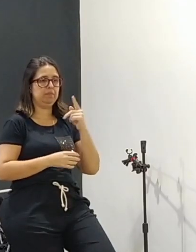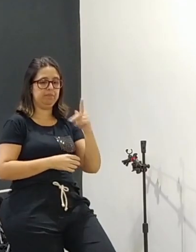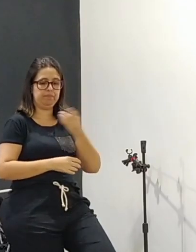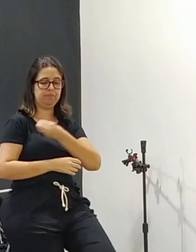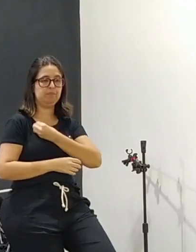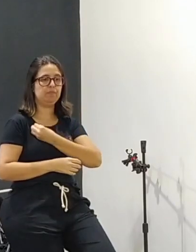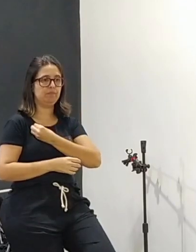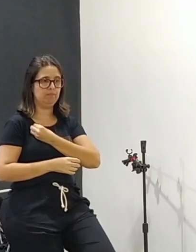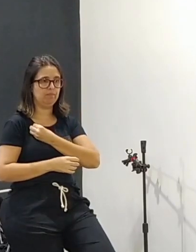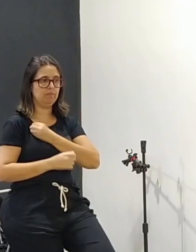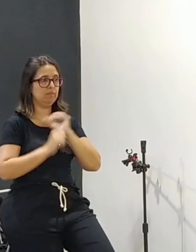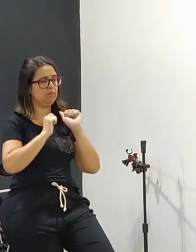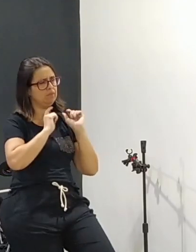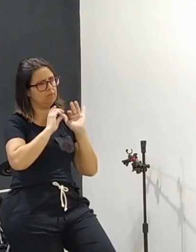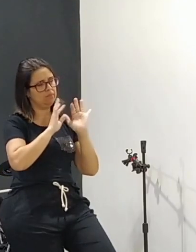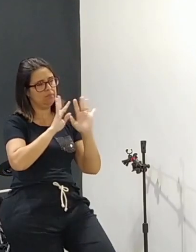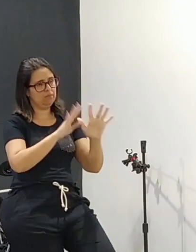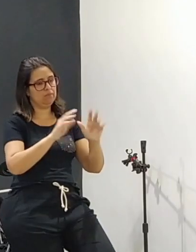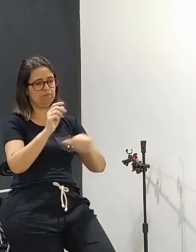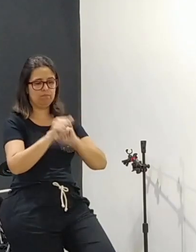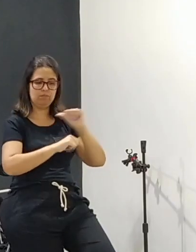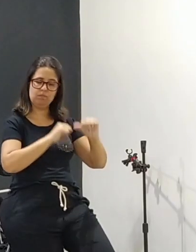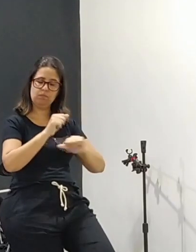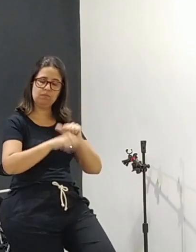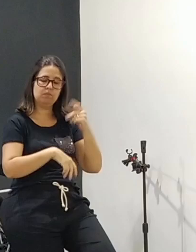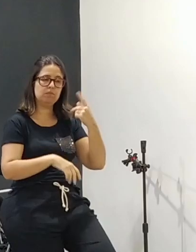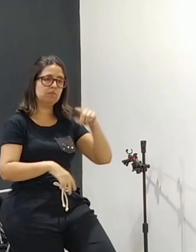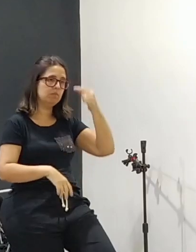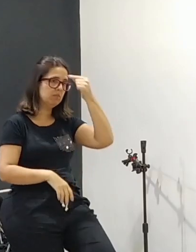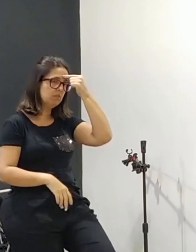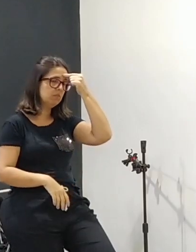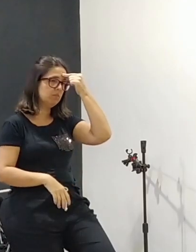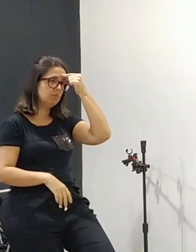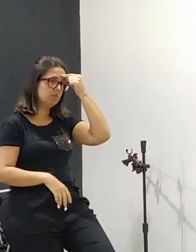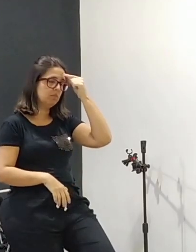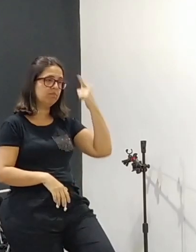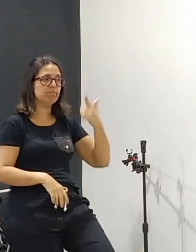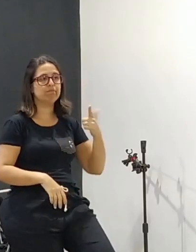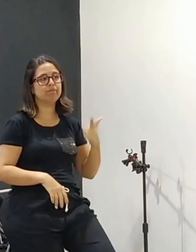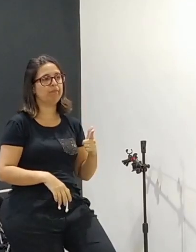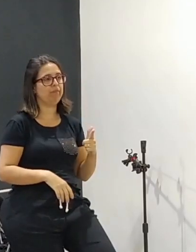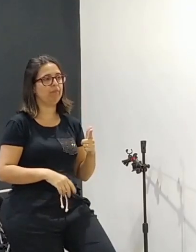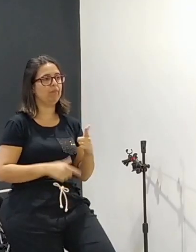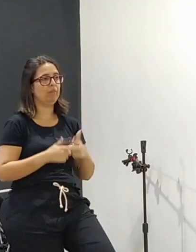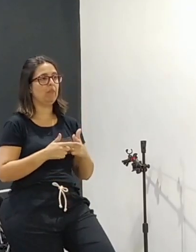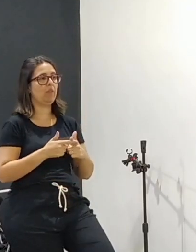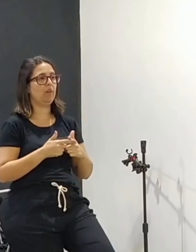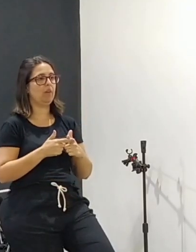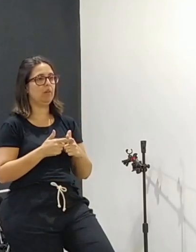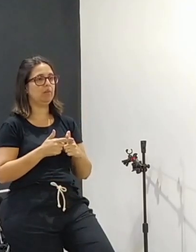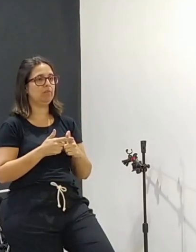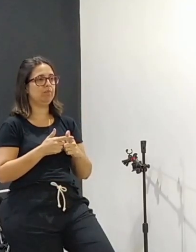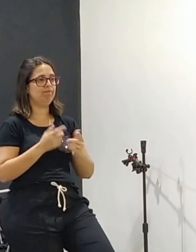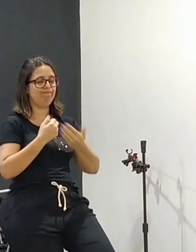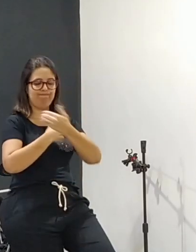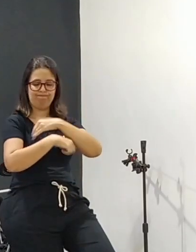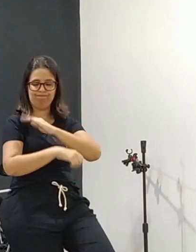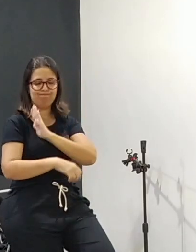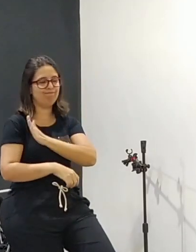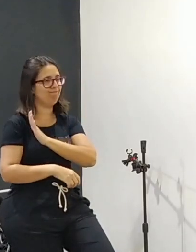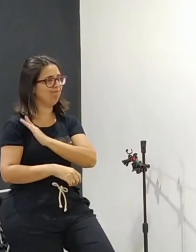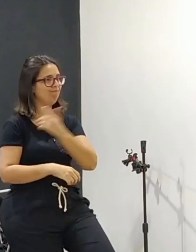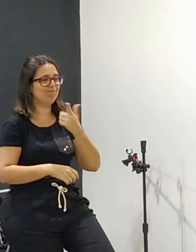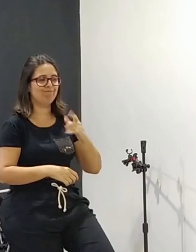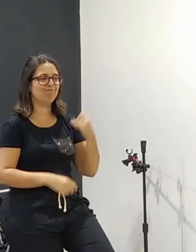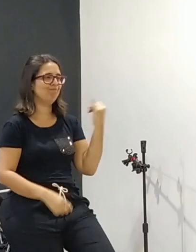está mudando a sua vida, está mudando os seus pensamentos. Se ela não está, é porque ela está inerte e ela precisa produzir,